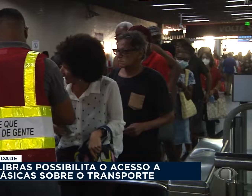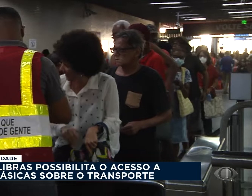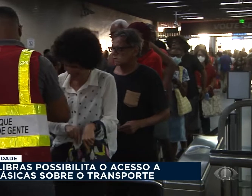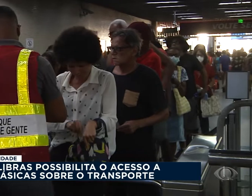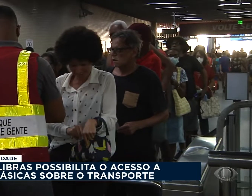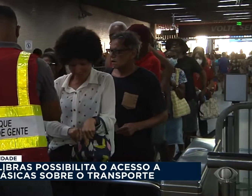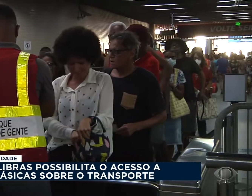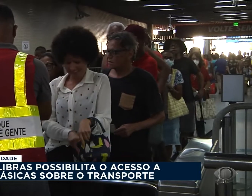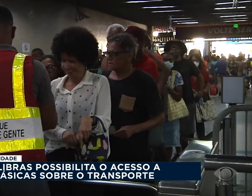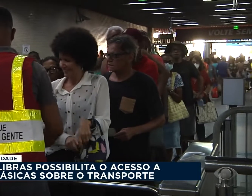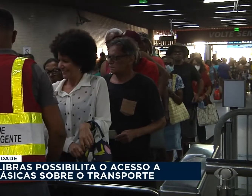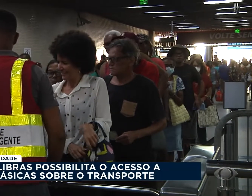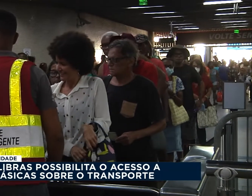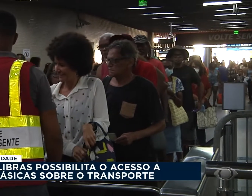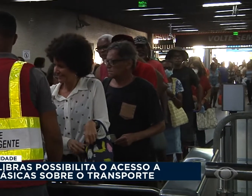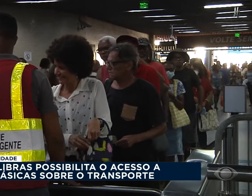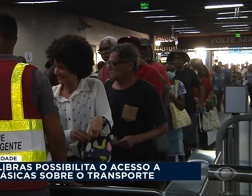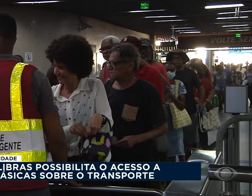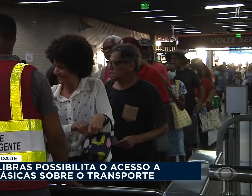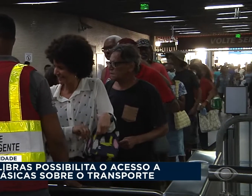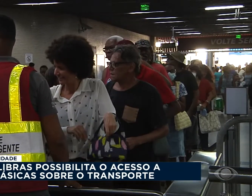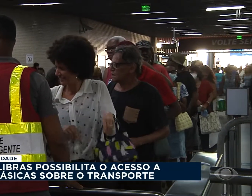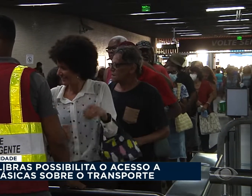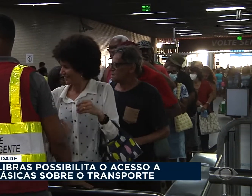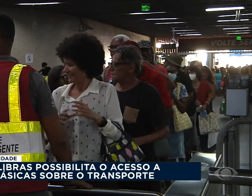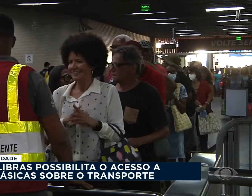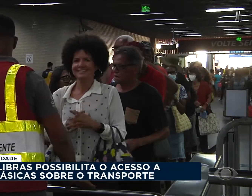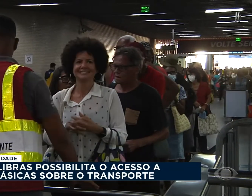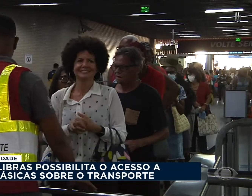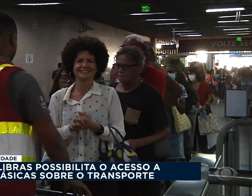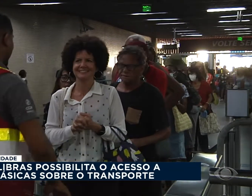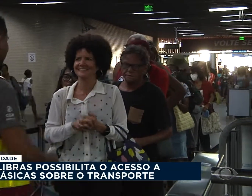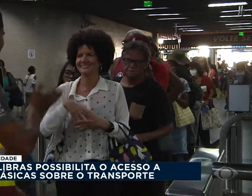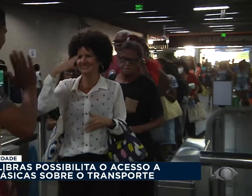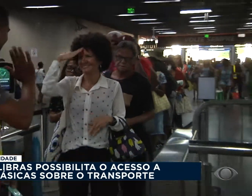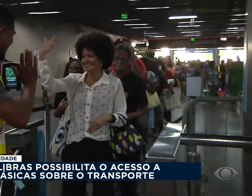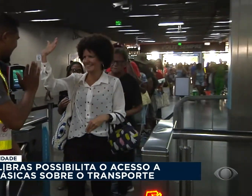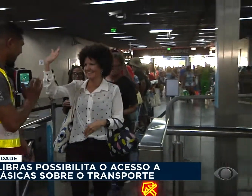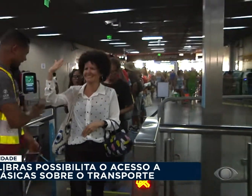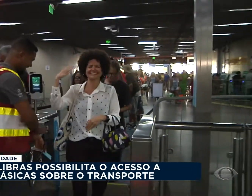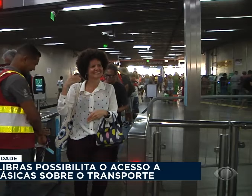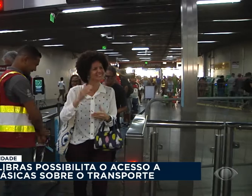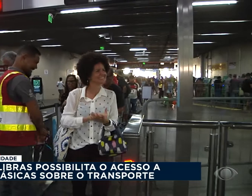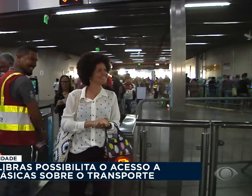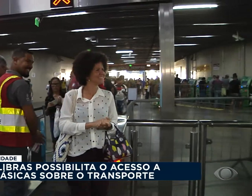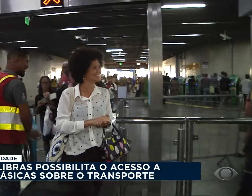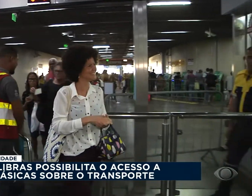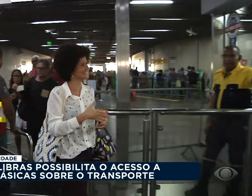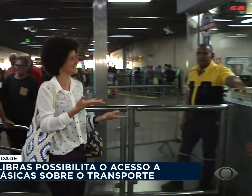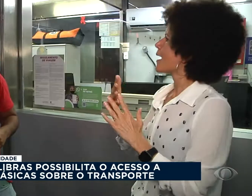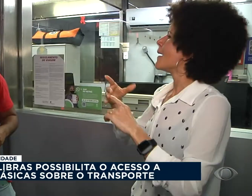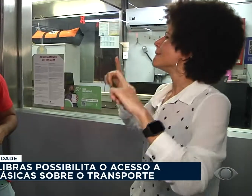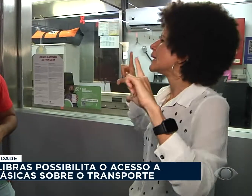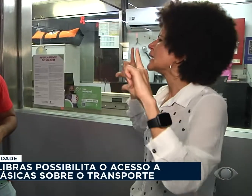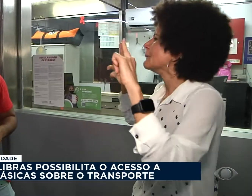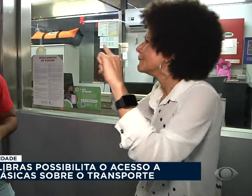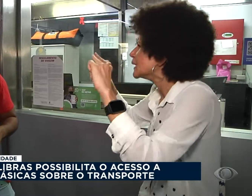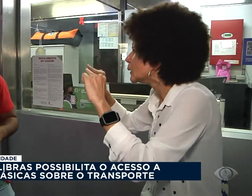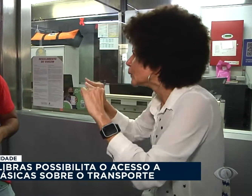Verena, ser recebida com boa tarde pelo agente da CCR Metrô tem outro significado. É importante que todos os